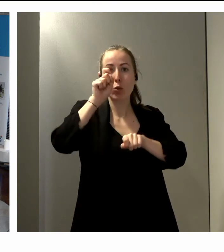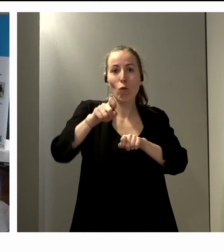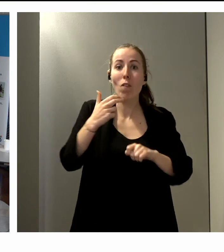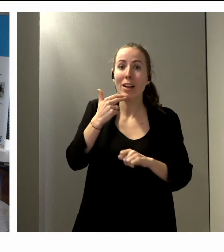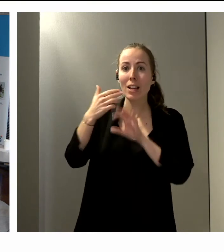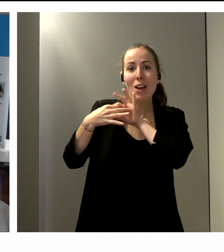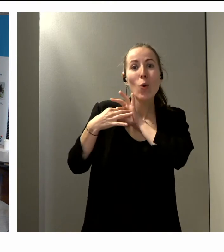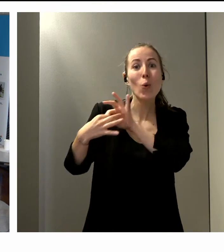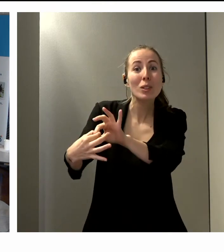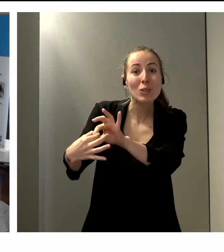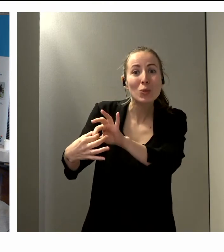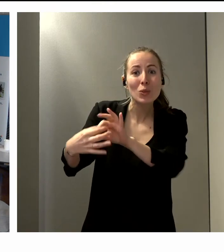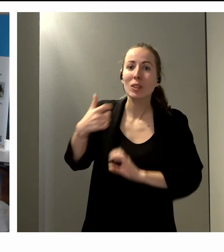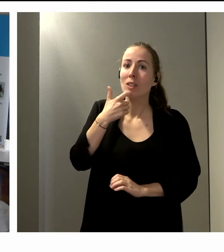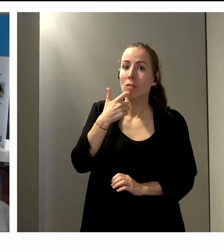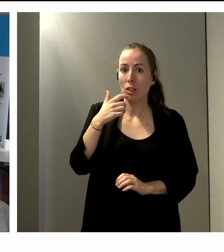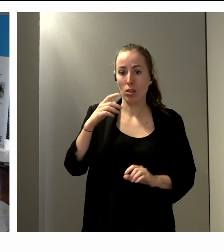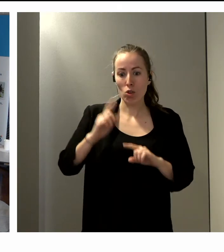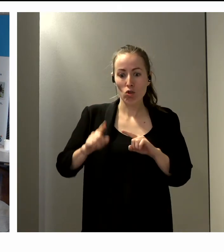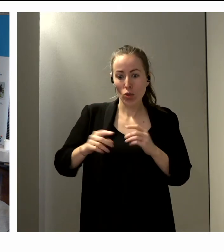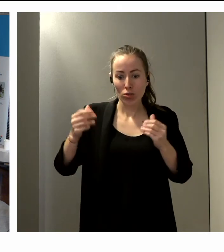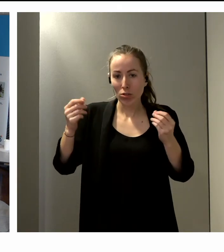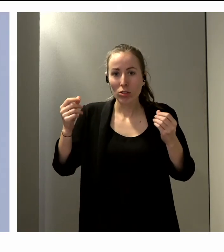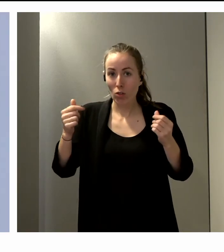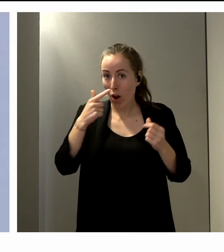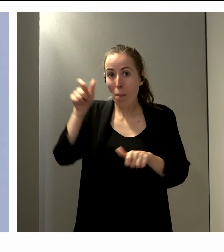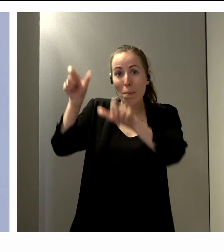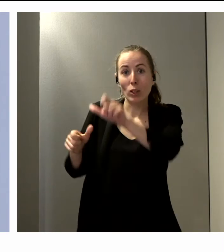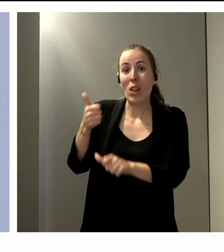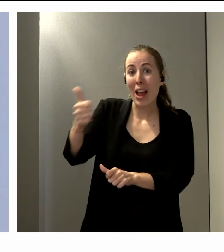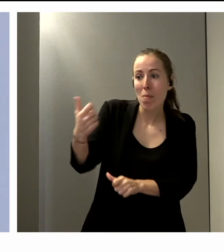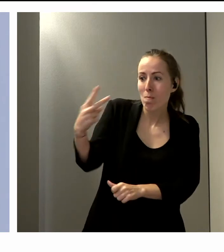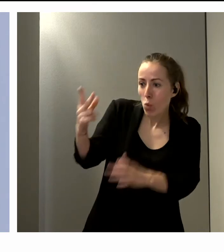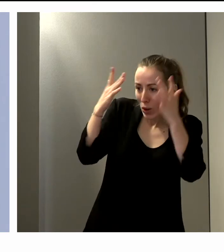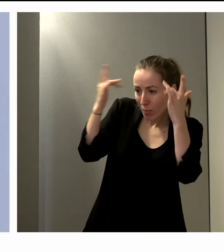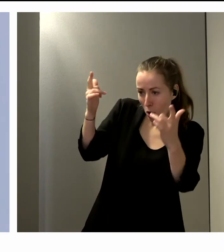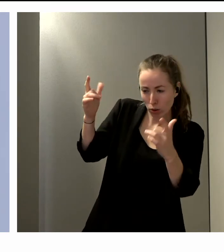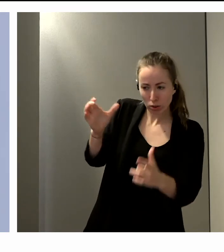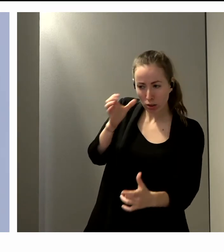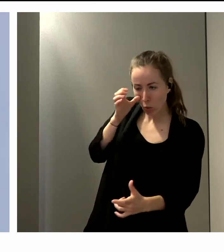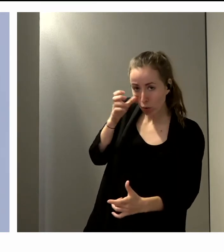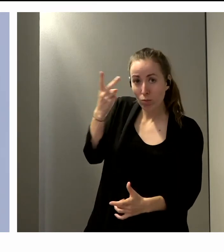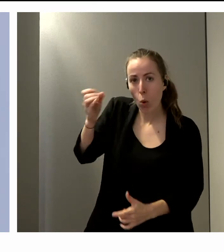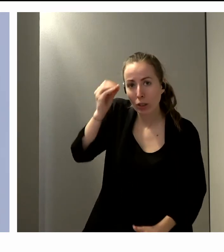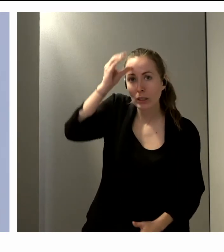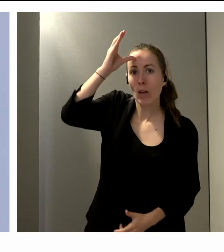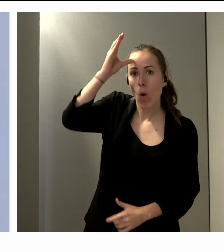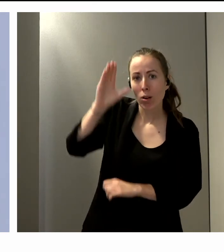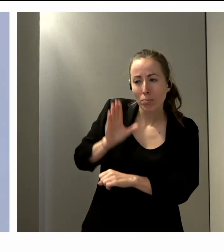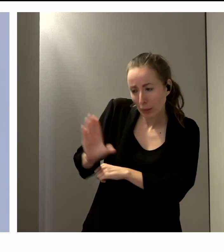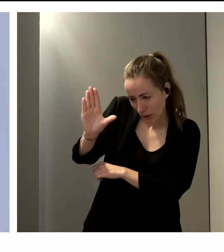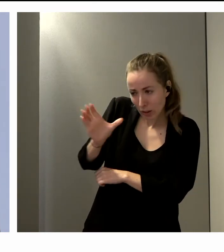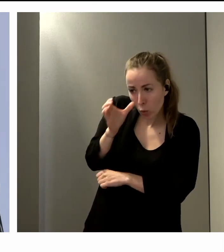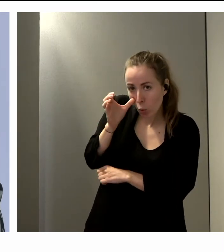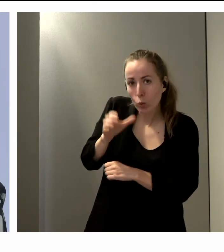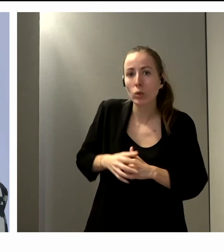continue aussi, on a envie de dire, qui puisse s'appuyer sur le vécu des personnes concernées et leur savoir particulier,